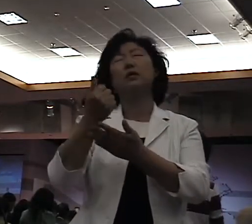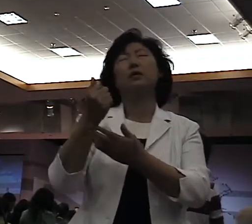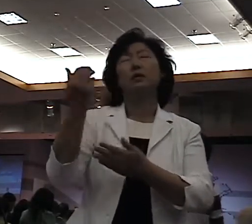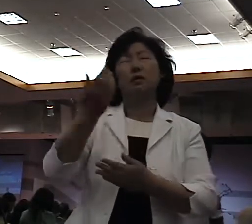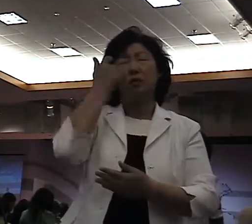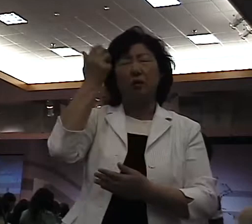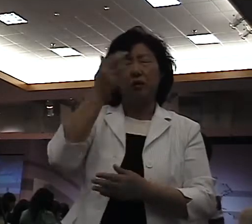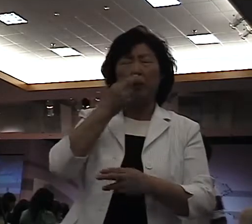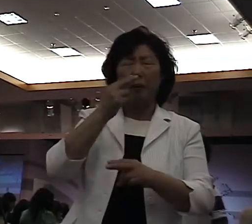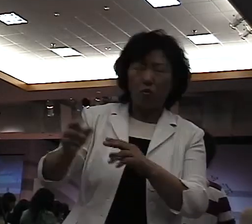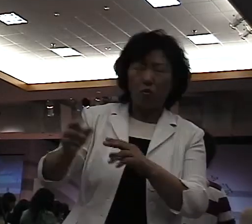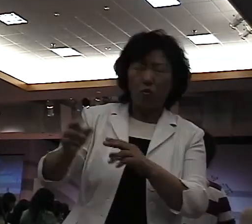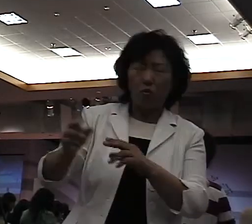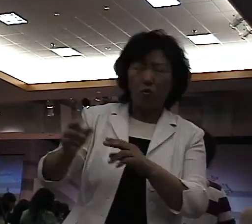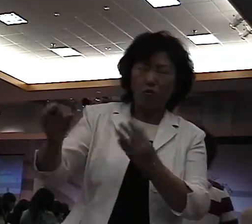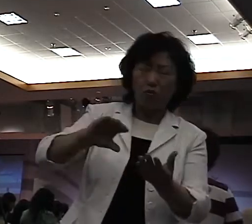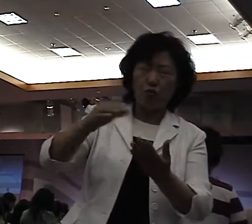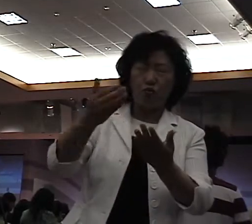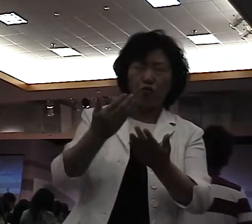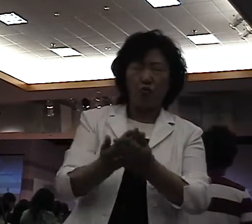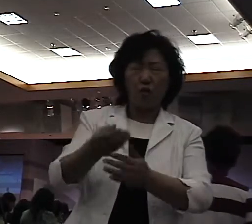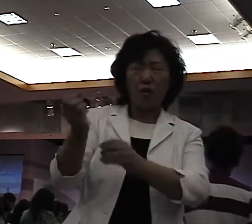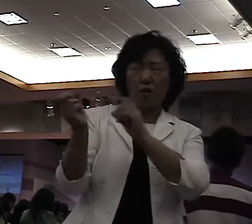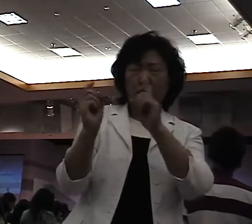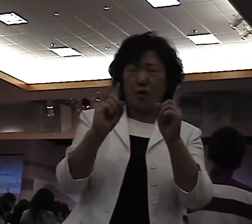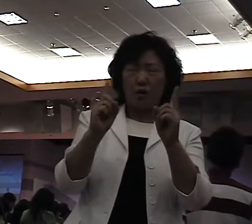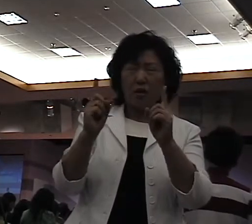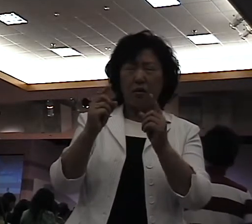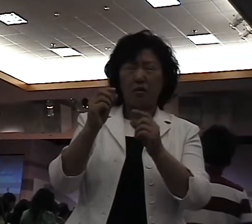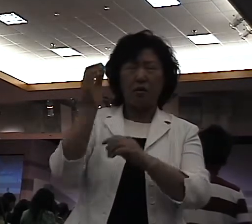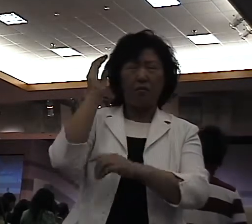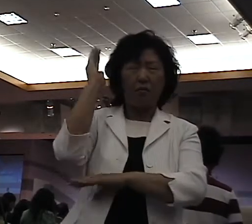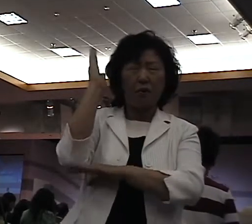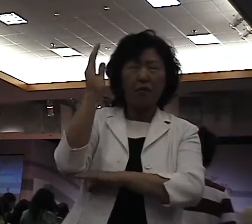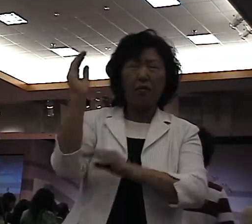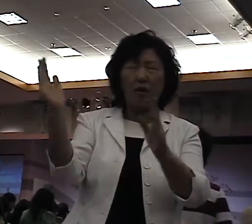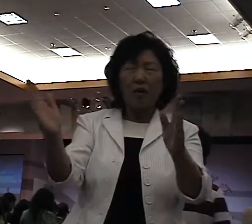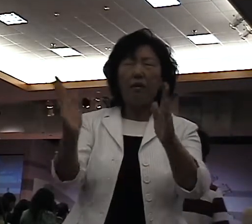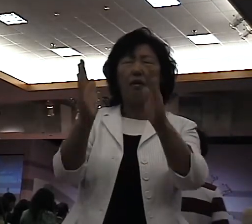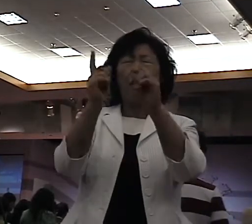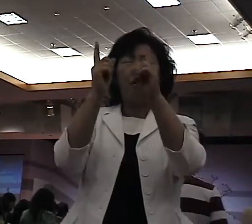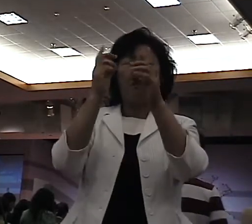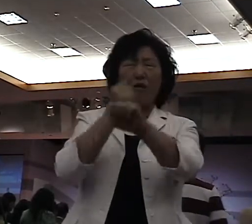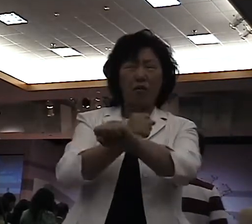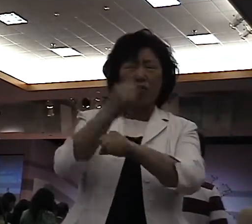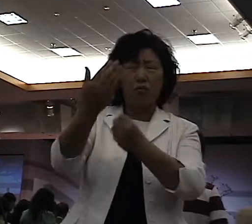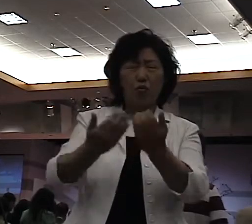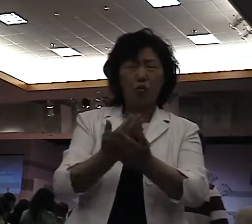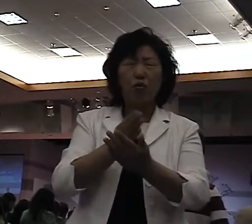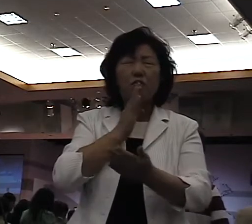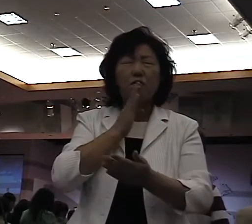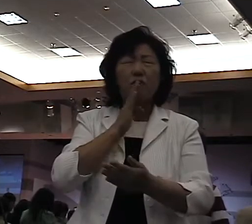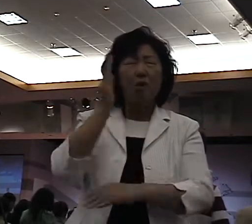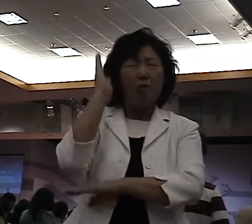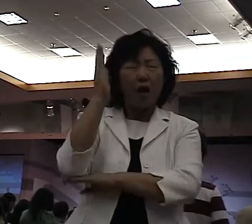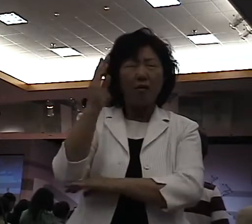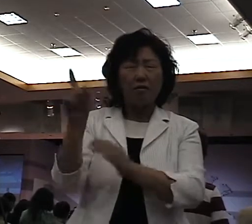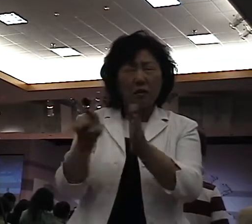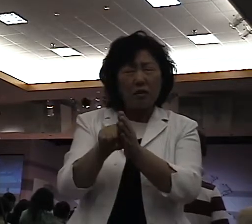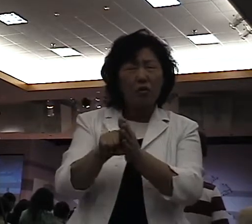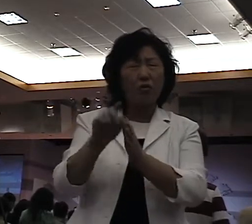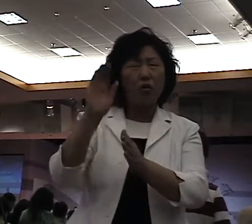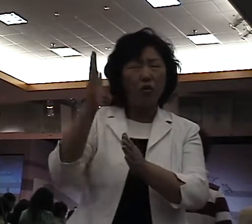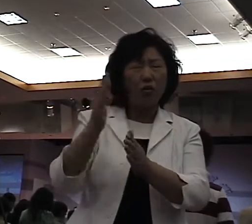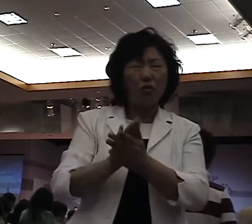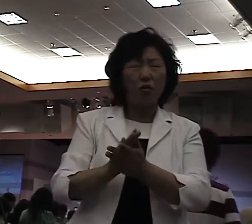기름 부어주셔서 살아있는 하나님의 말씀을 대응케 하셔서 참으로 말씀이 믿어지고 말씀의 실상이 우리의 심령